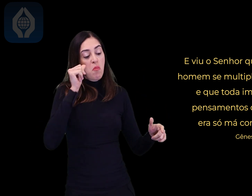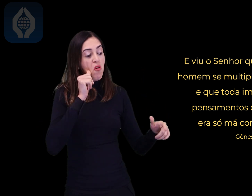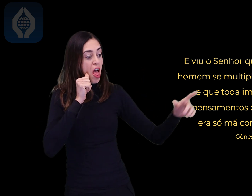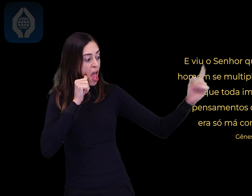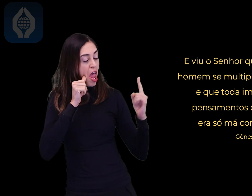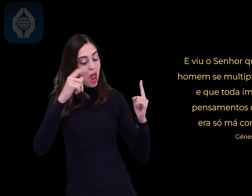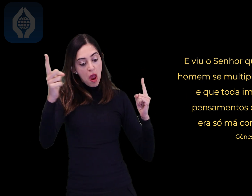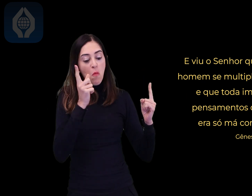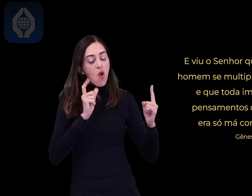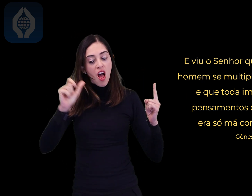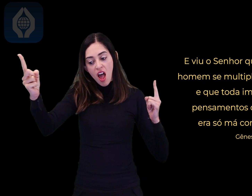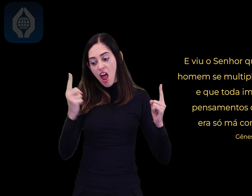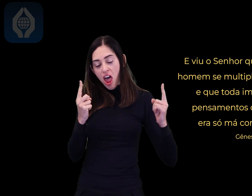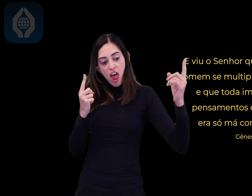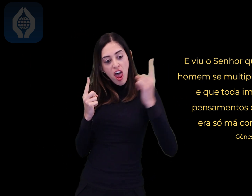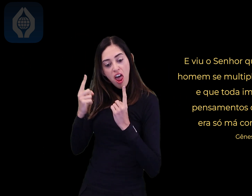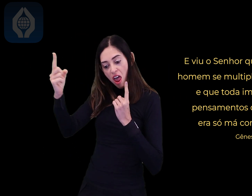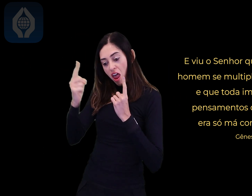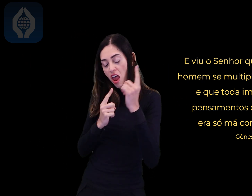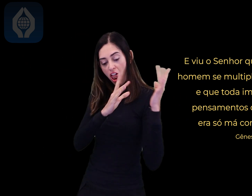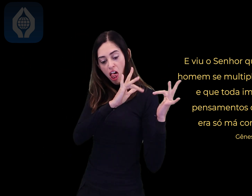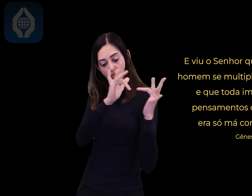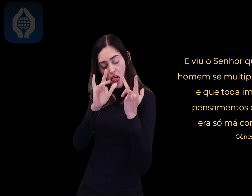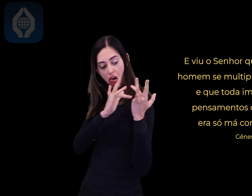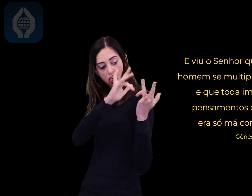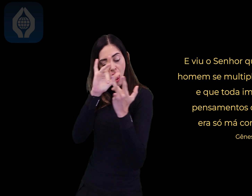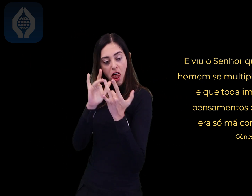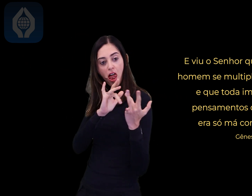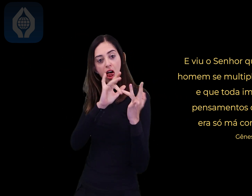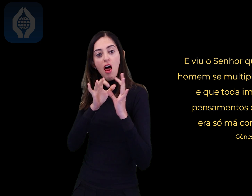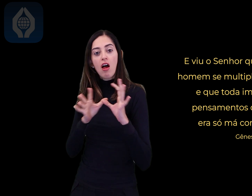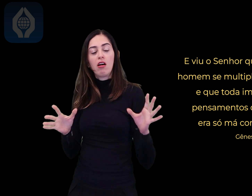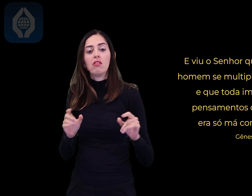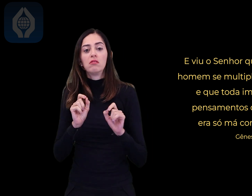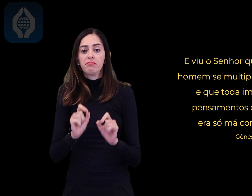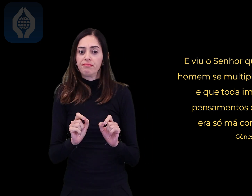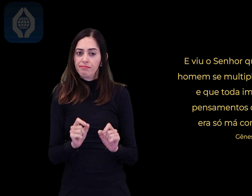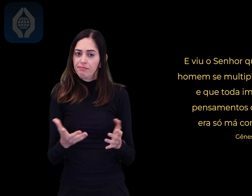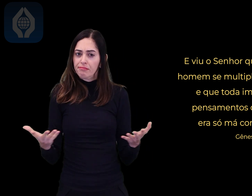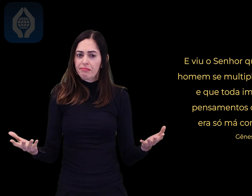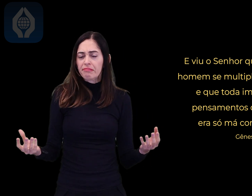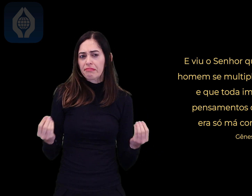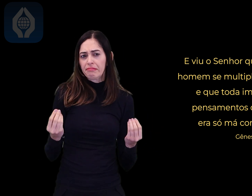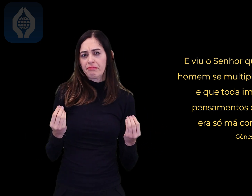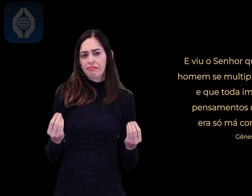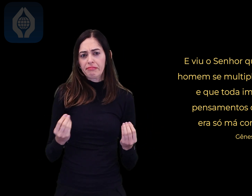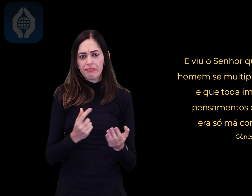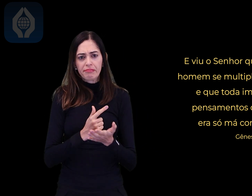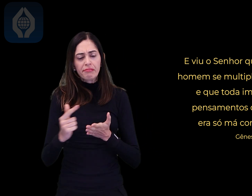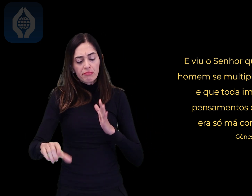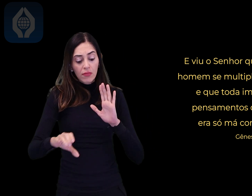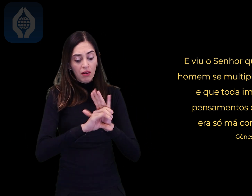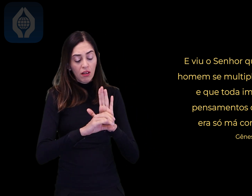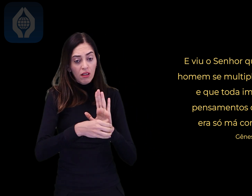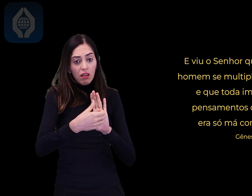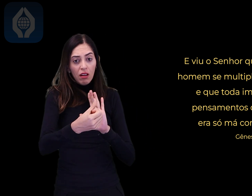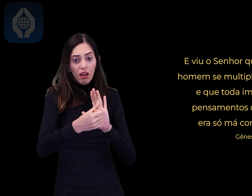Deus viu o mundo incrédulo e seu pecado. Gênesis 6, 5 e 12. Deus viu todos os seus